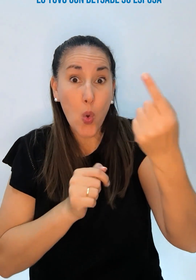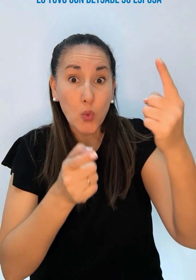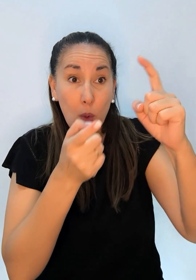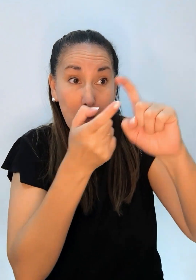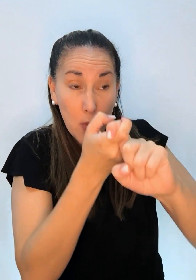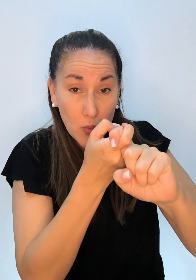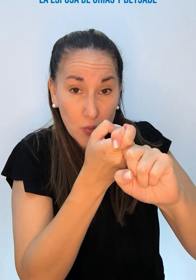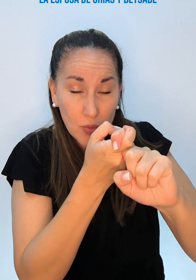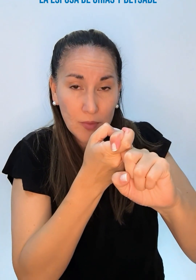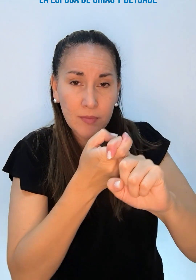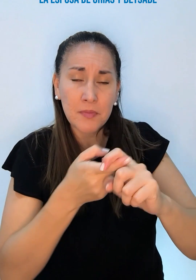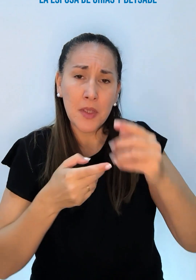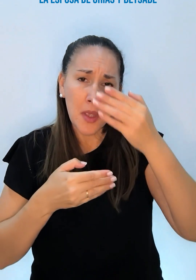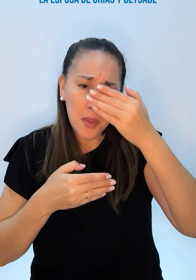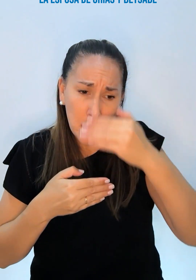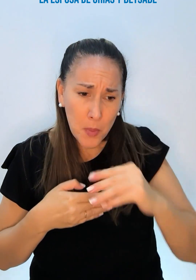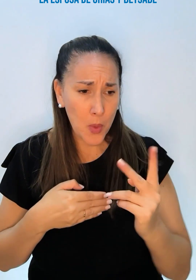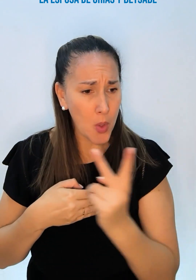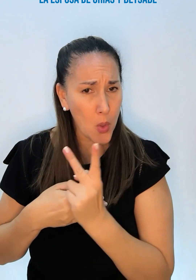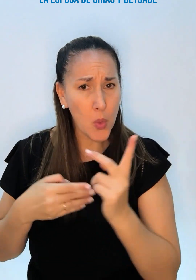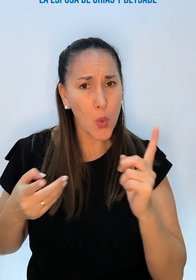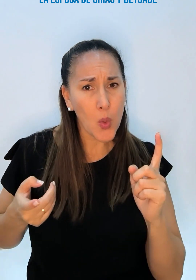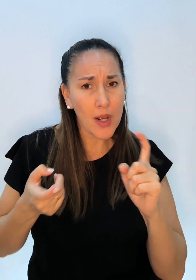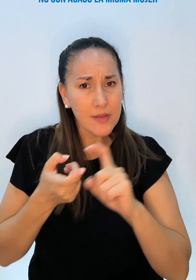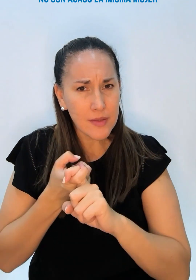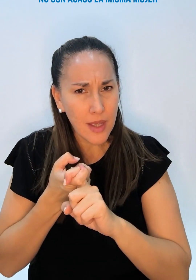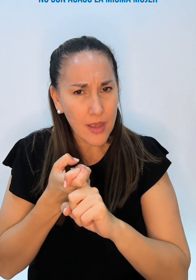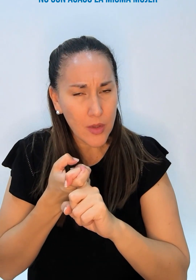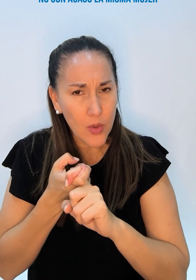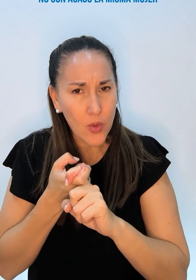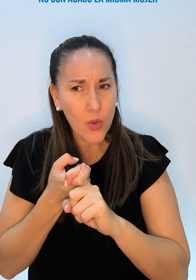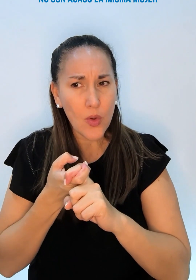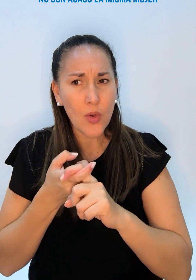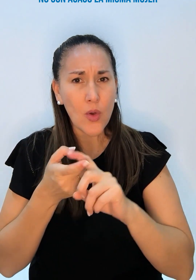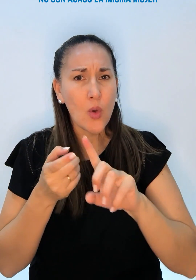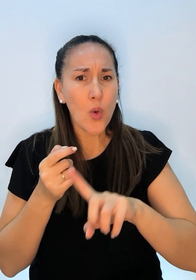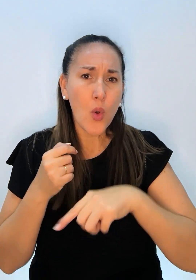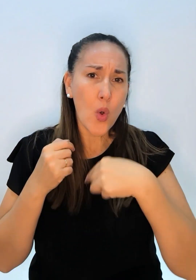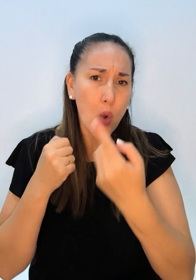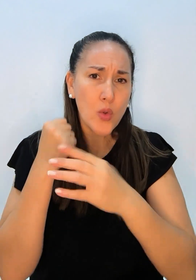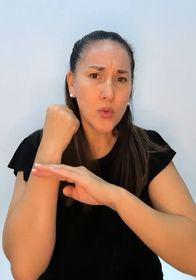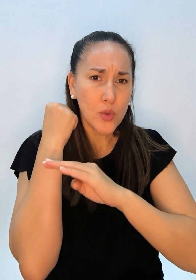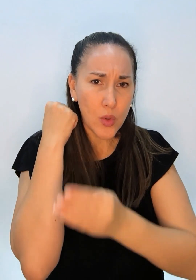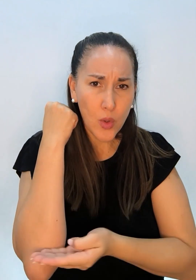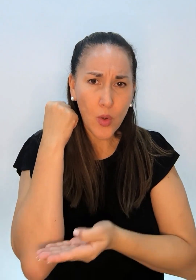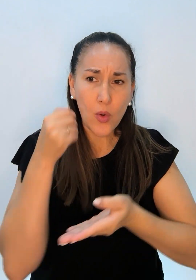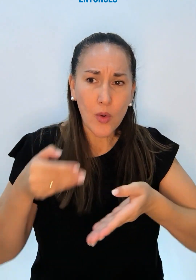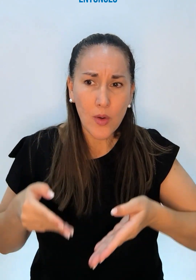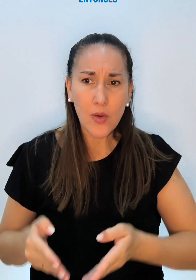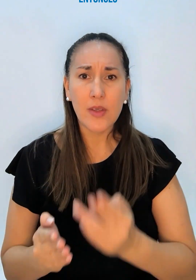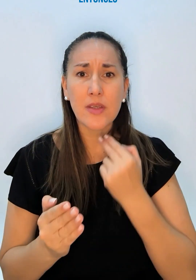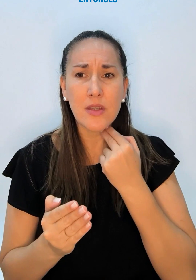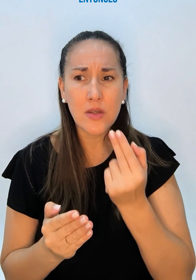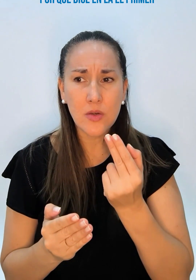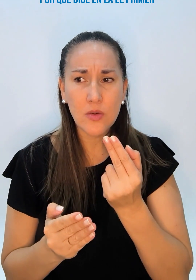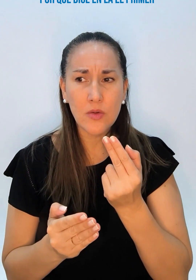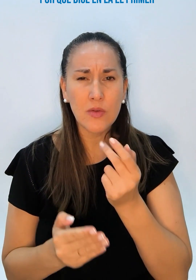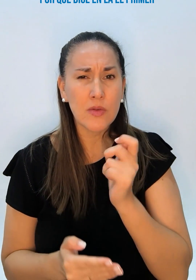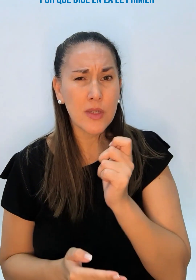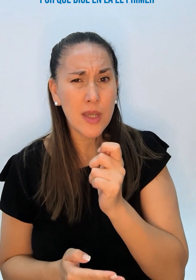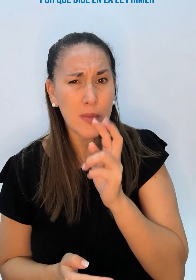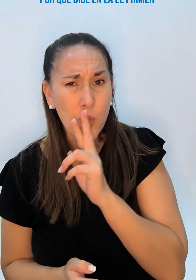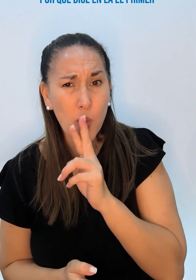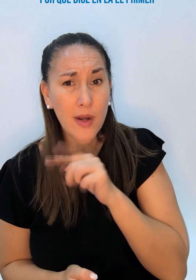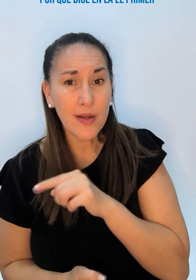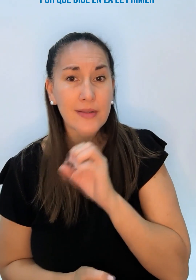su esposa. ¿La esposa de Urías y Betsabé no son acaso la misma mujer? Claro que sí. Entonces, ¿por